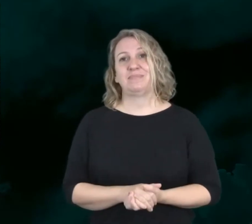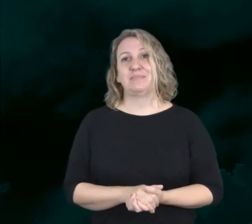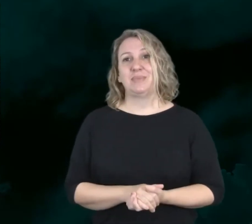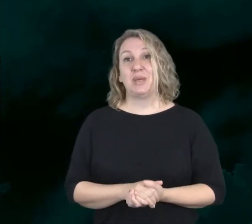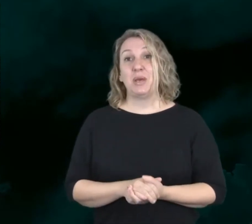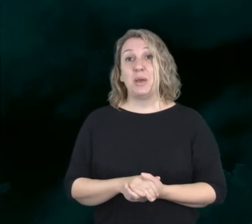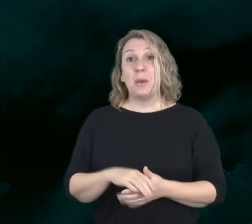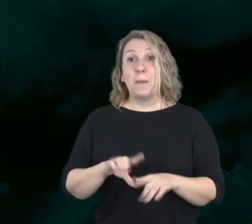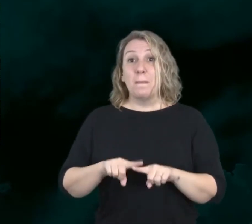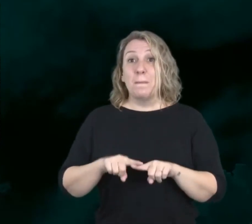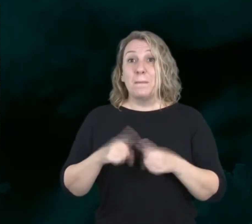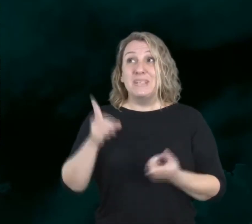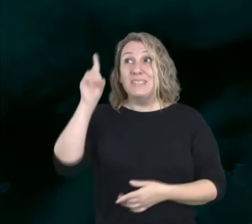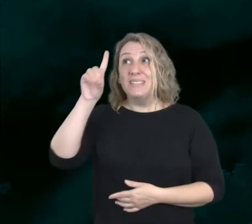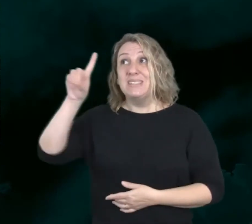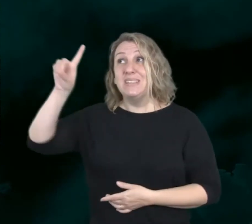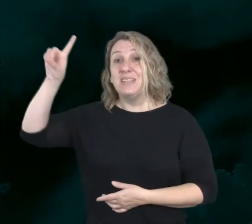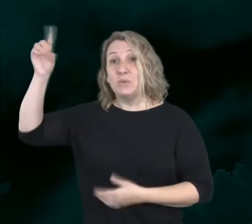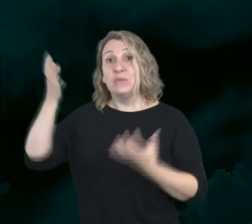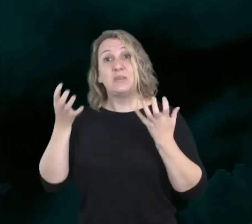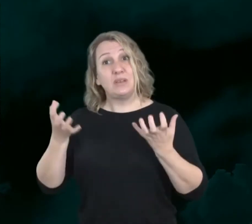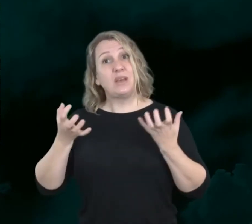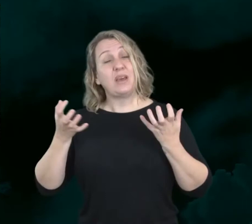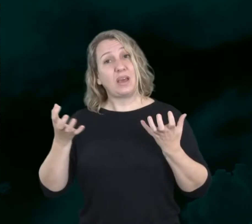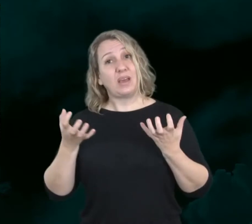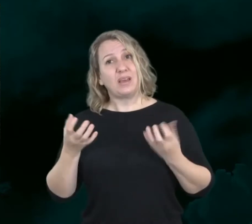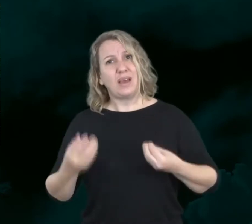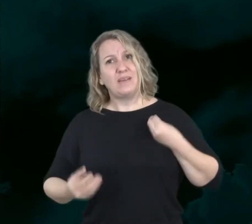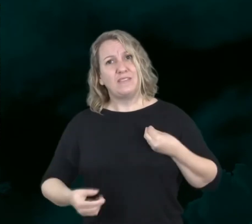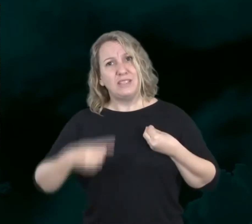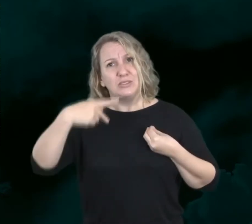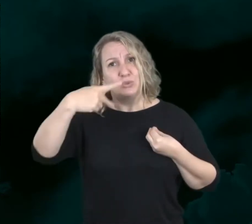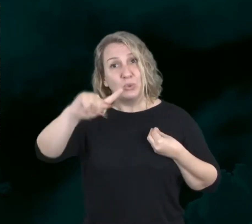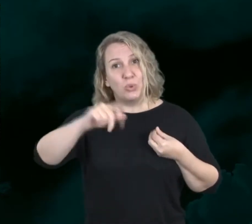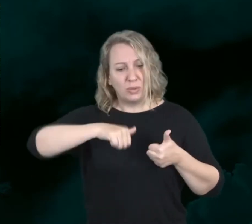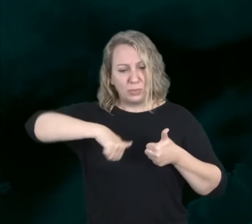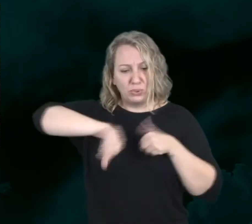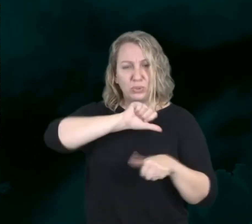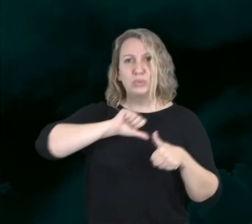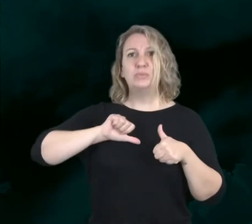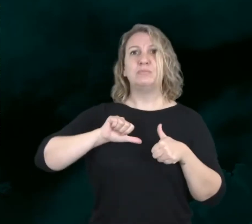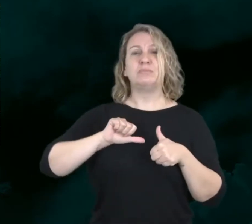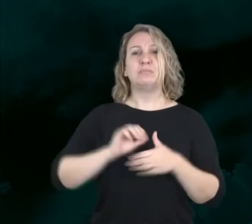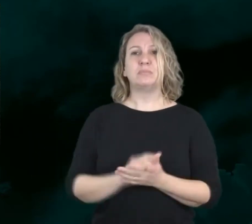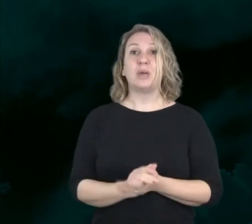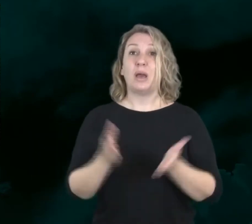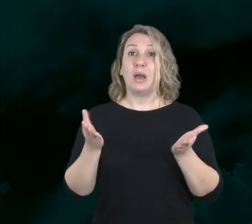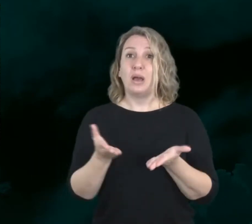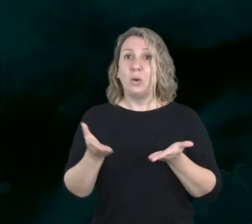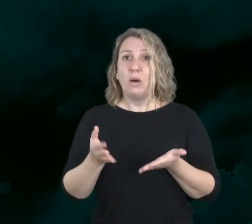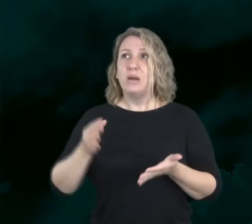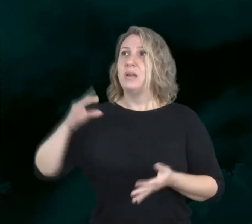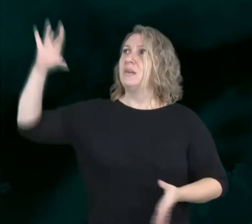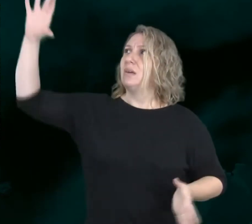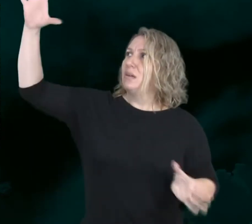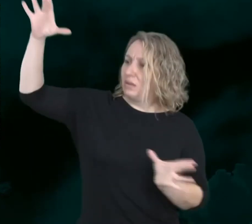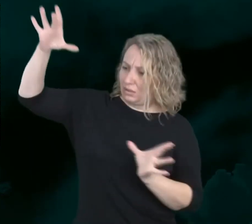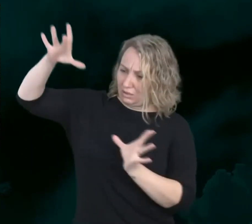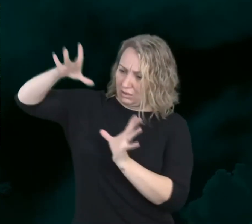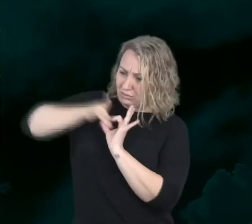em Jesus, você que já foi reconectado com Deus no seu espírito, Ele deseja